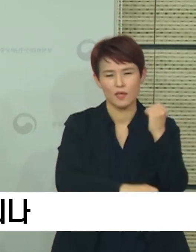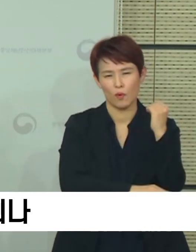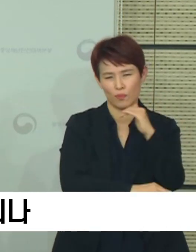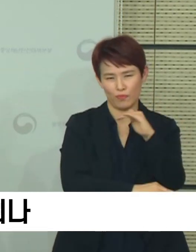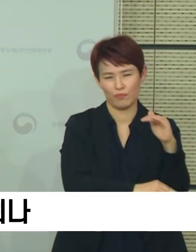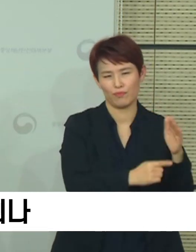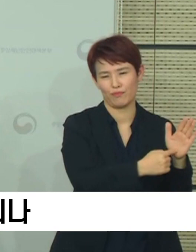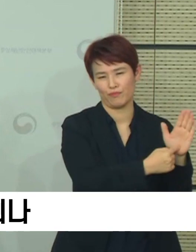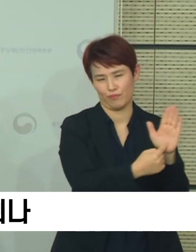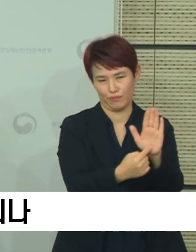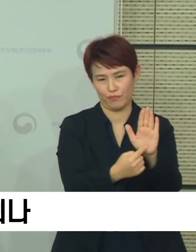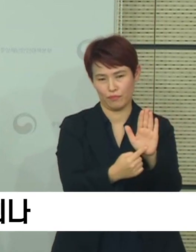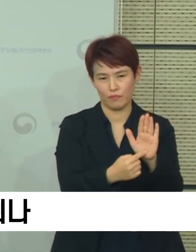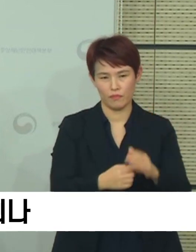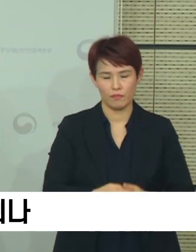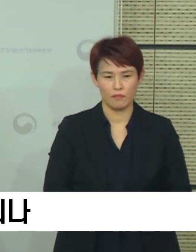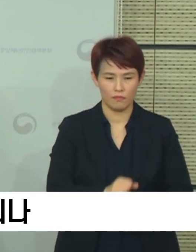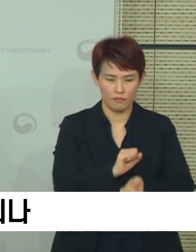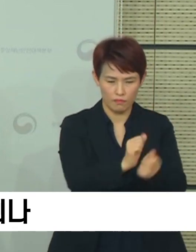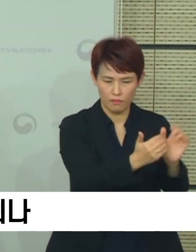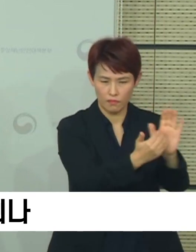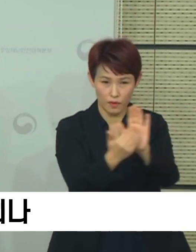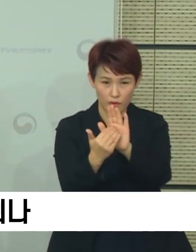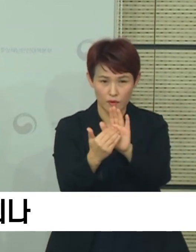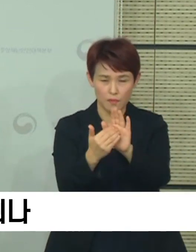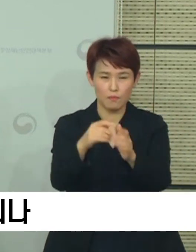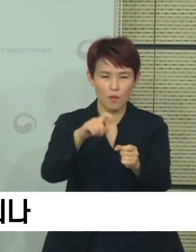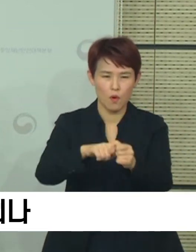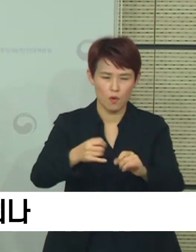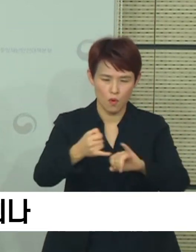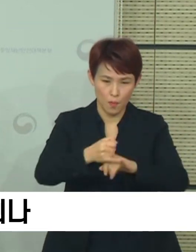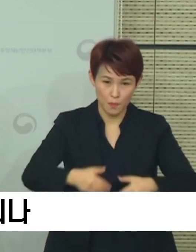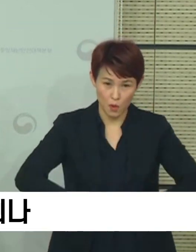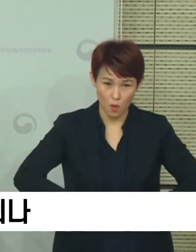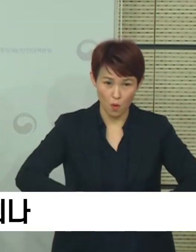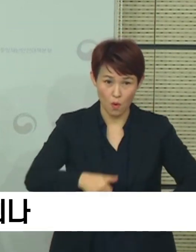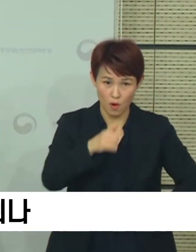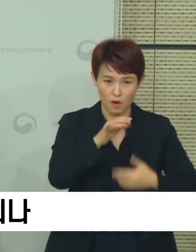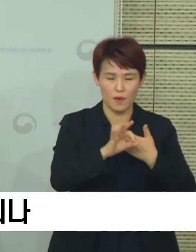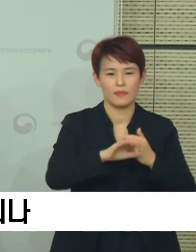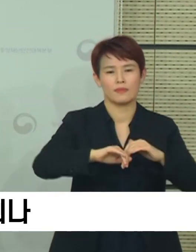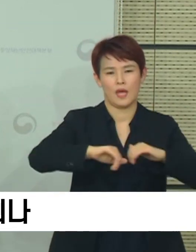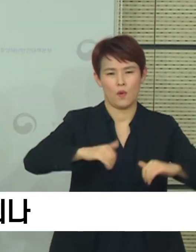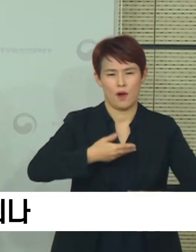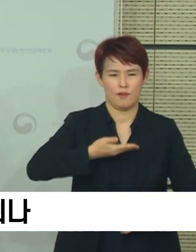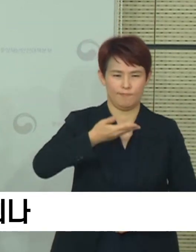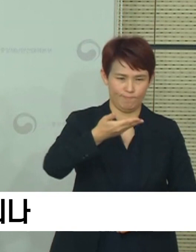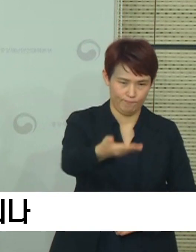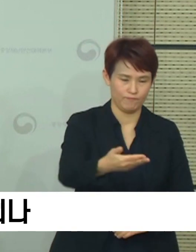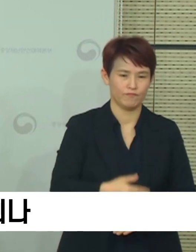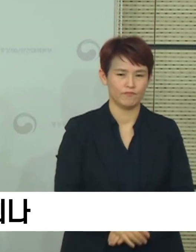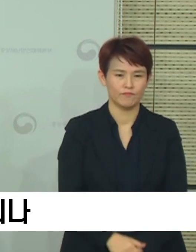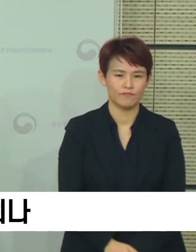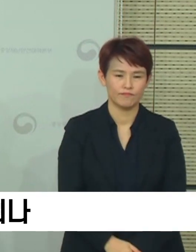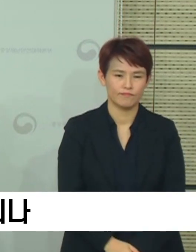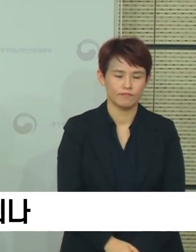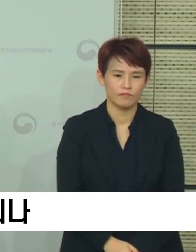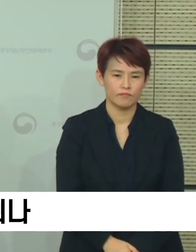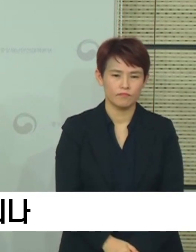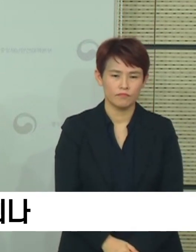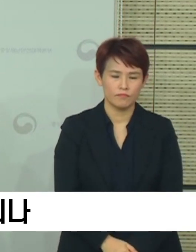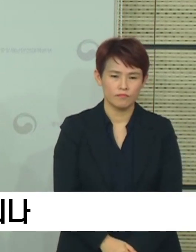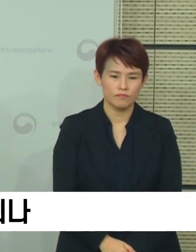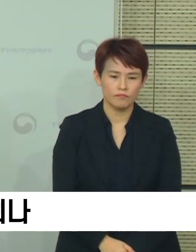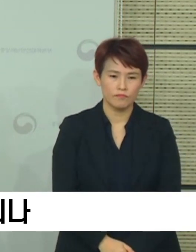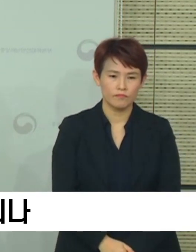저희들이 방역적으로 꼭 필요한 사항에 대해서는 별도의 조치를 취하는 것도 검토를 하겠습니다만